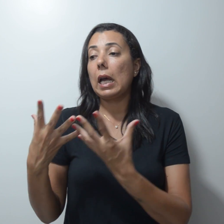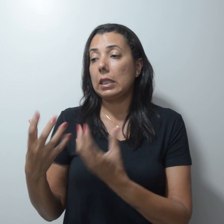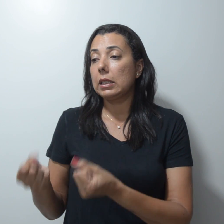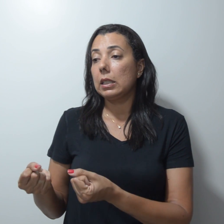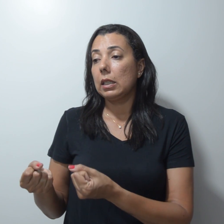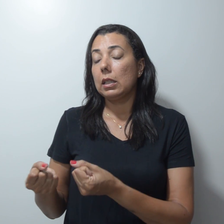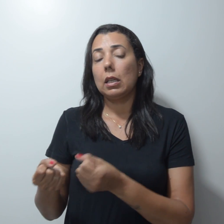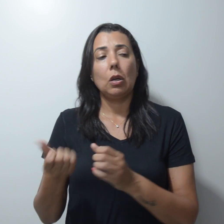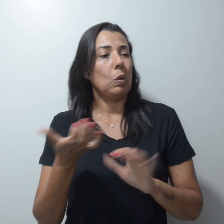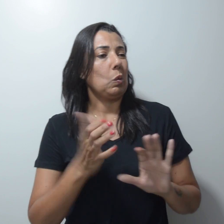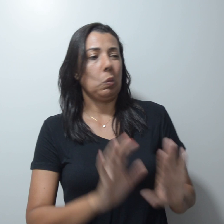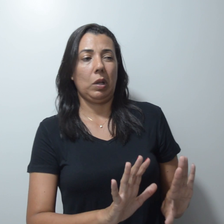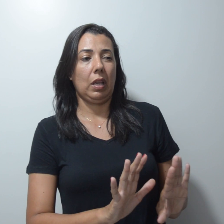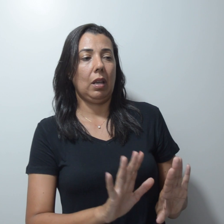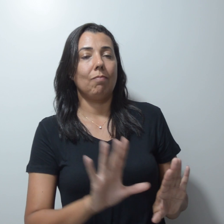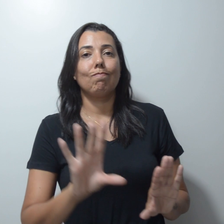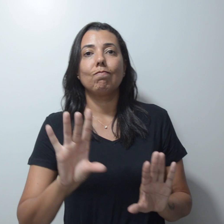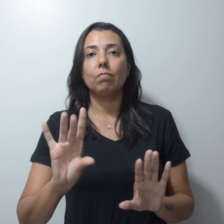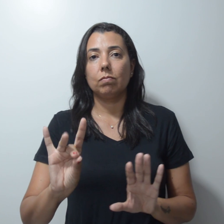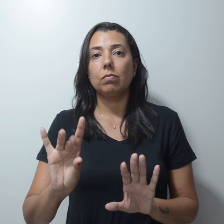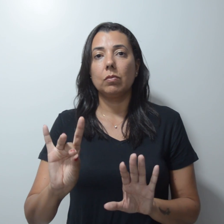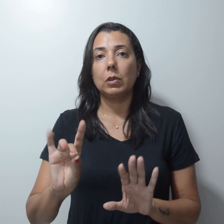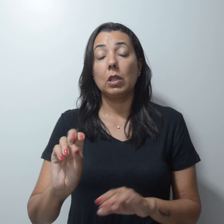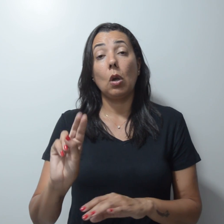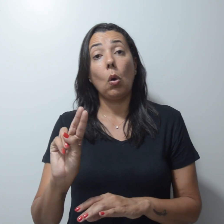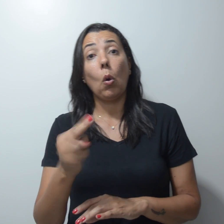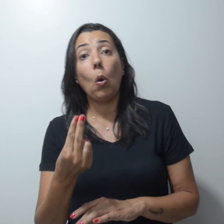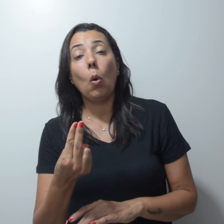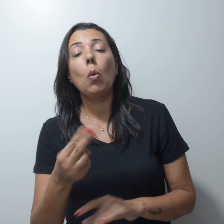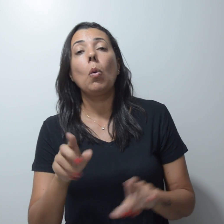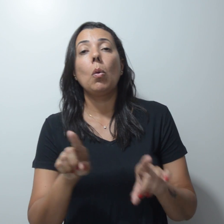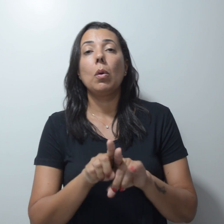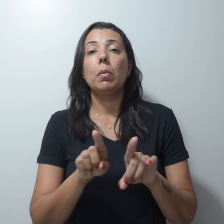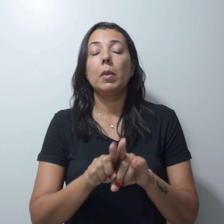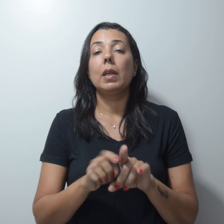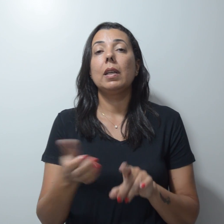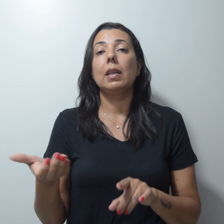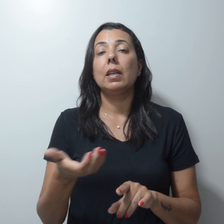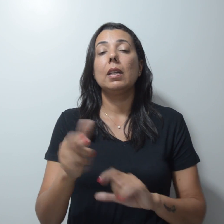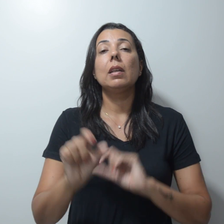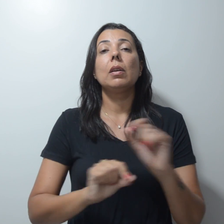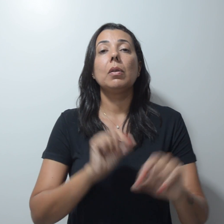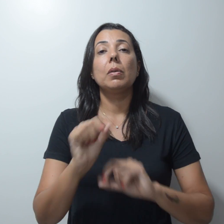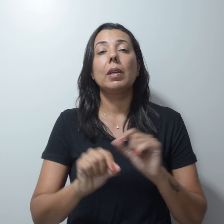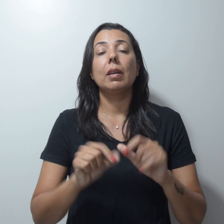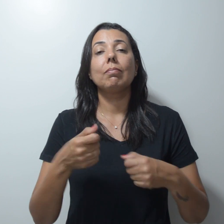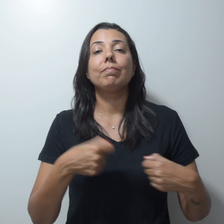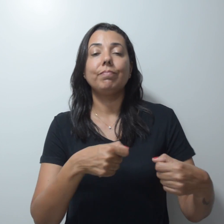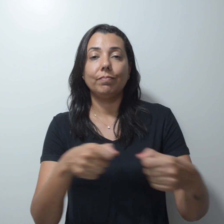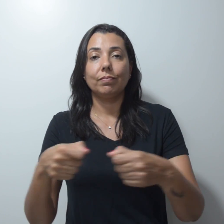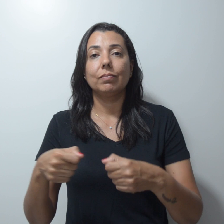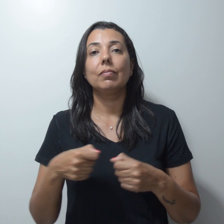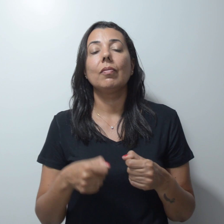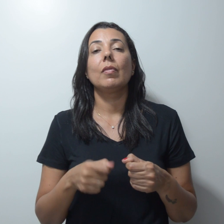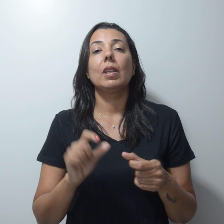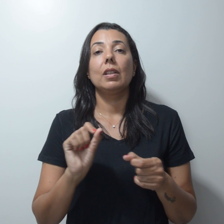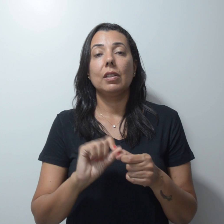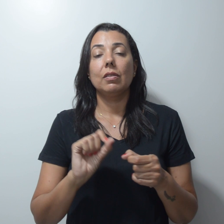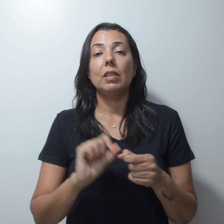ou negação da ciência, ou que estaria considerando a necessidade de realizar uma